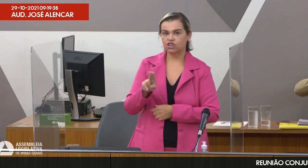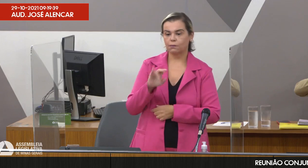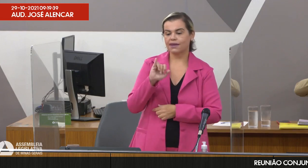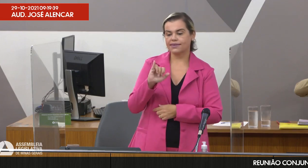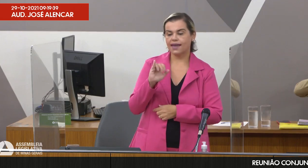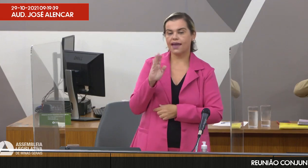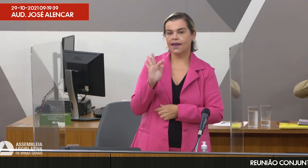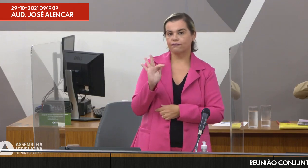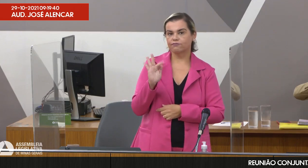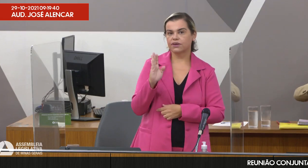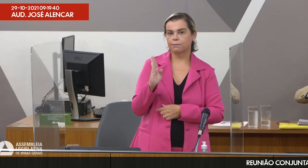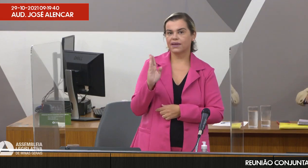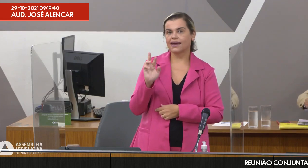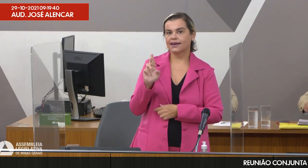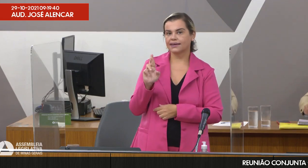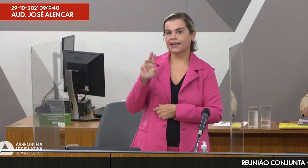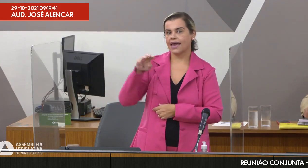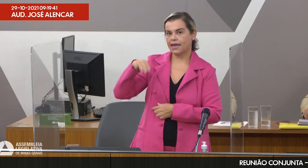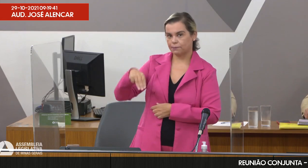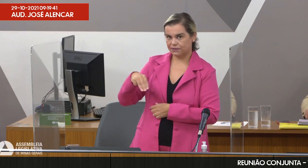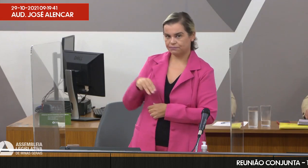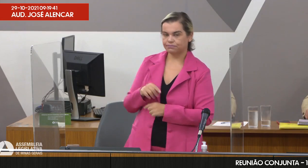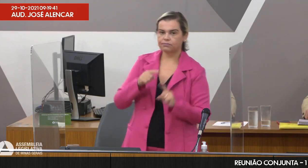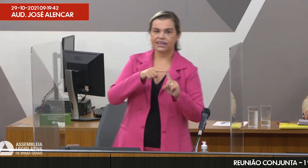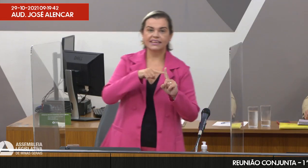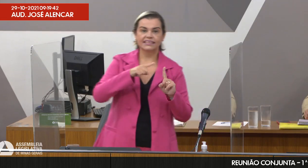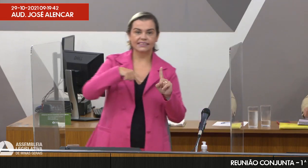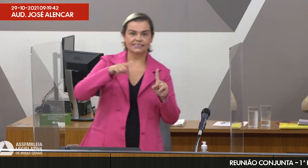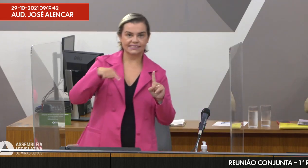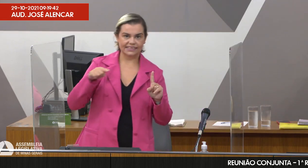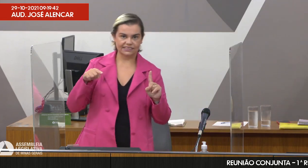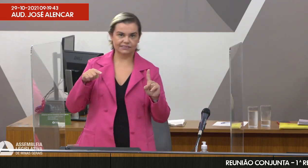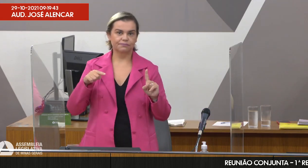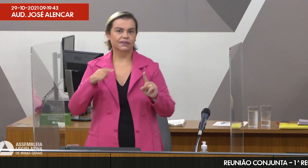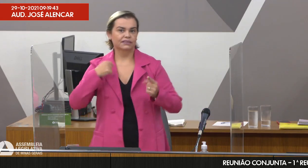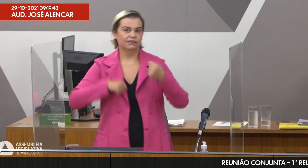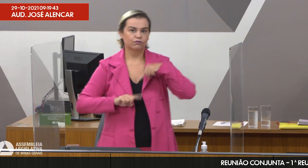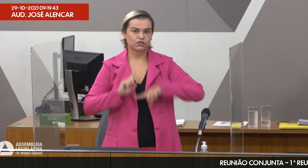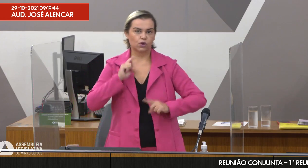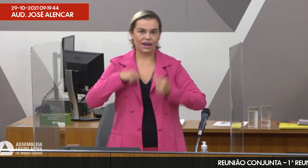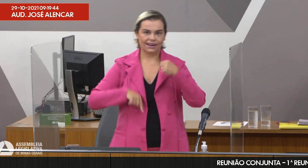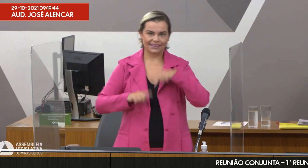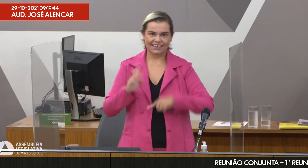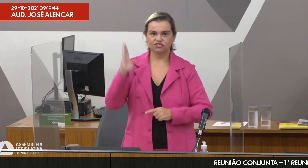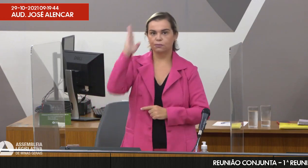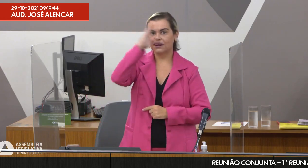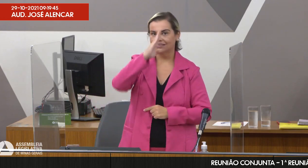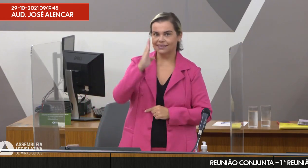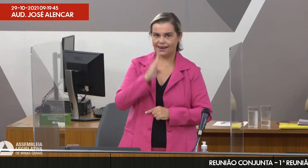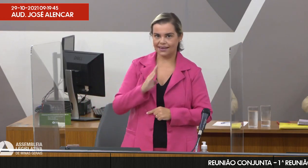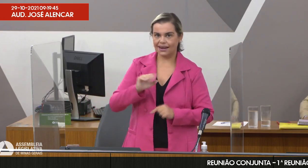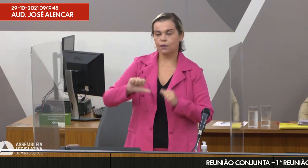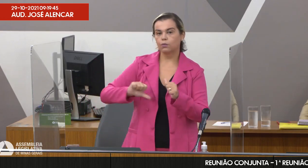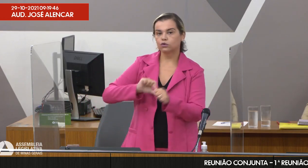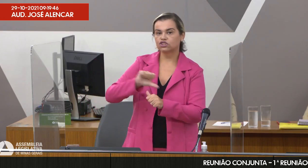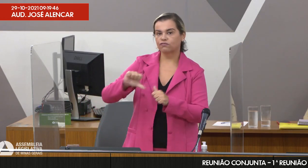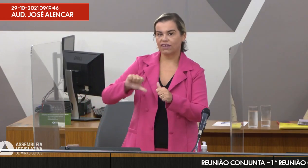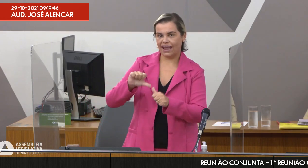Então, tem um instrumento que já foi desenvolvido, o instrumento utilizado é o IFBRM, Índice de